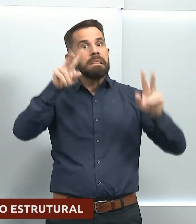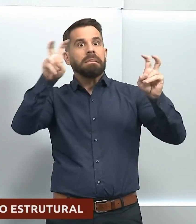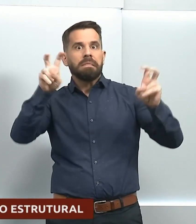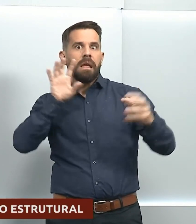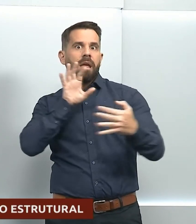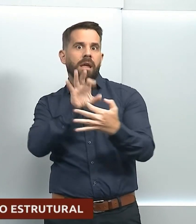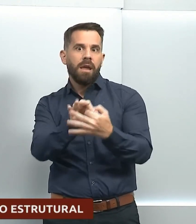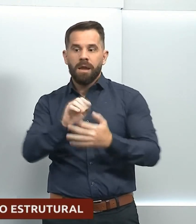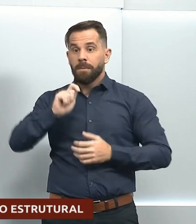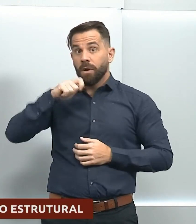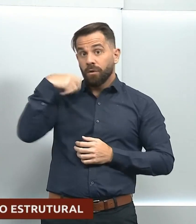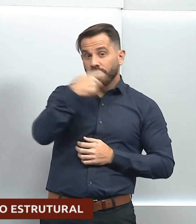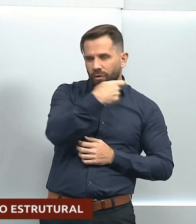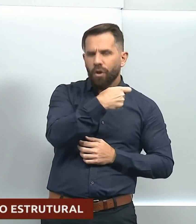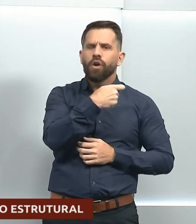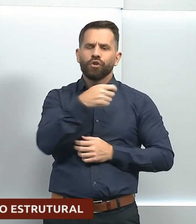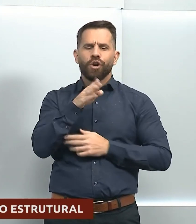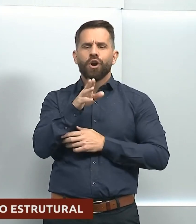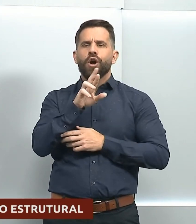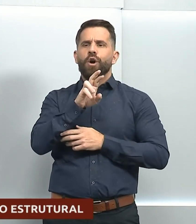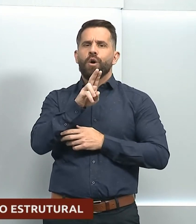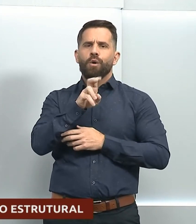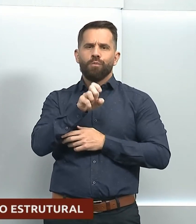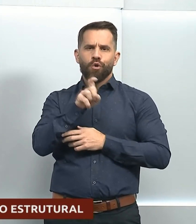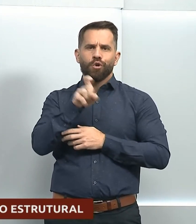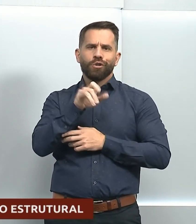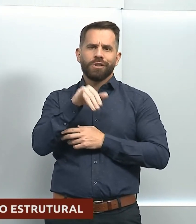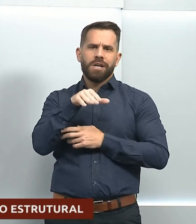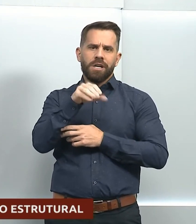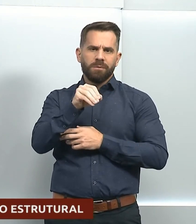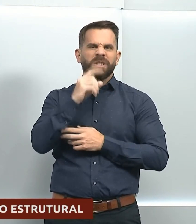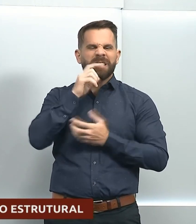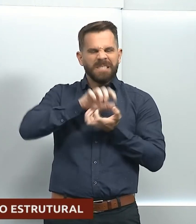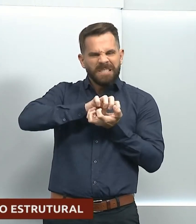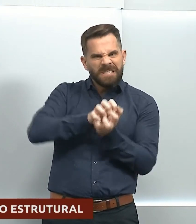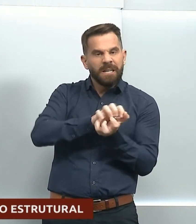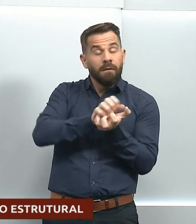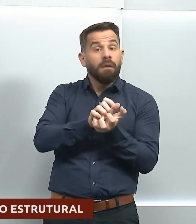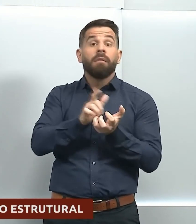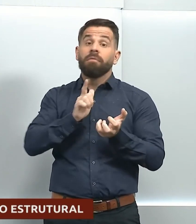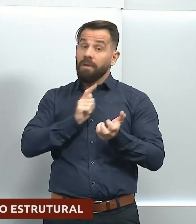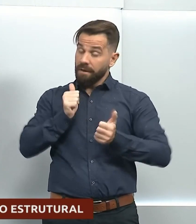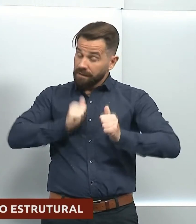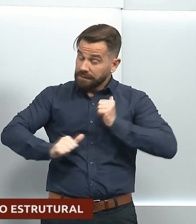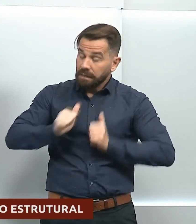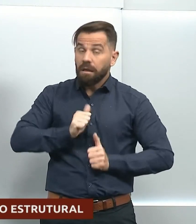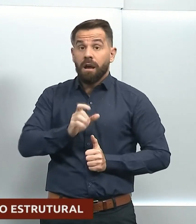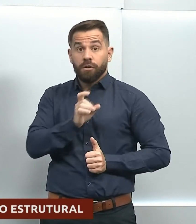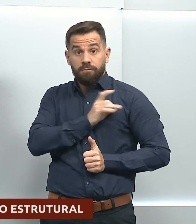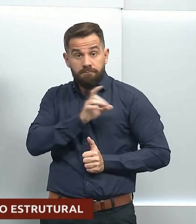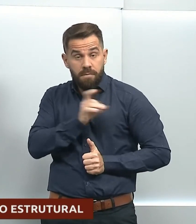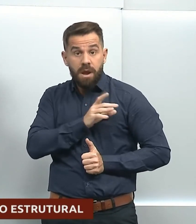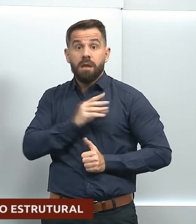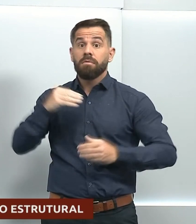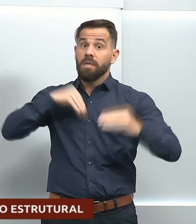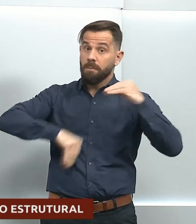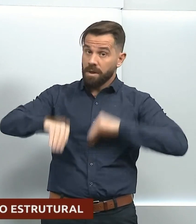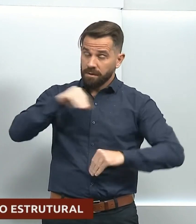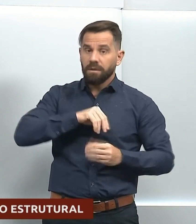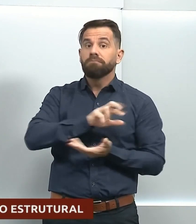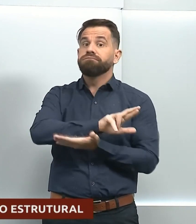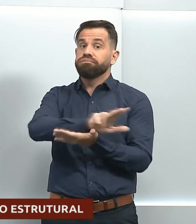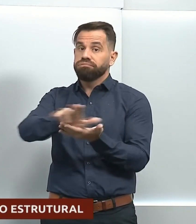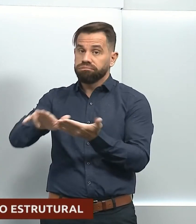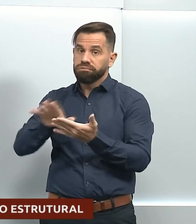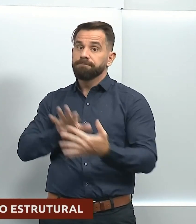a patologia do bruxismo, que é gerada por tantos sintomas como ansiedade, medo, depressão, que está aflorando muito a